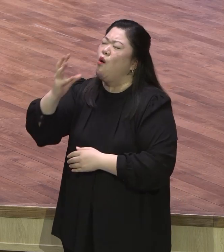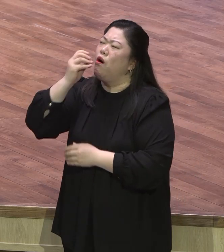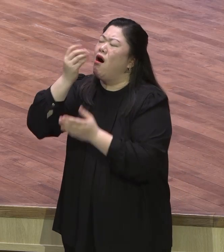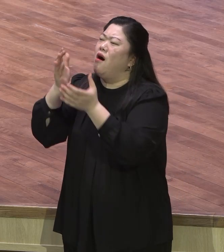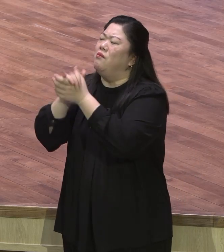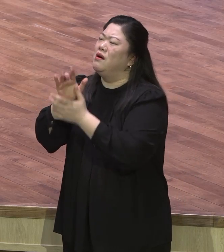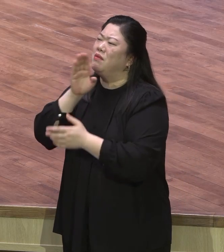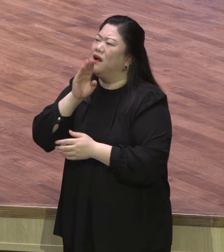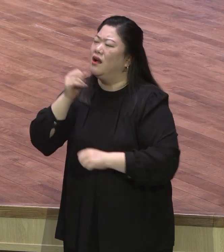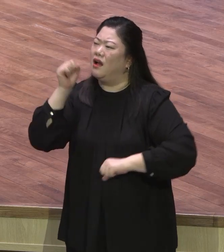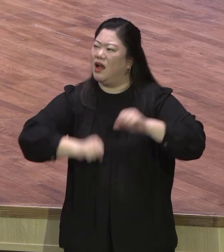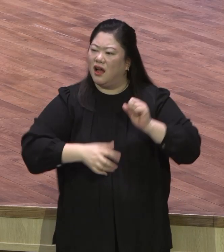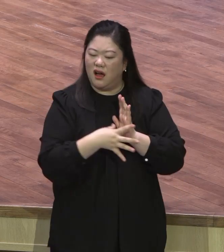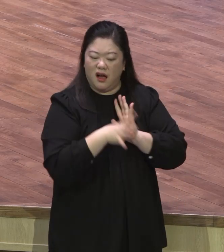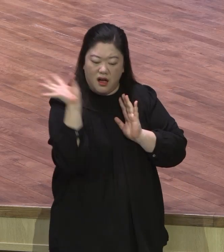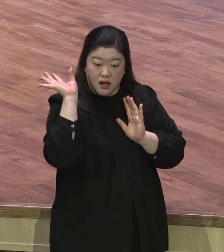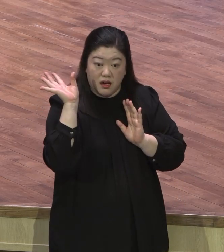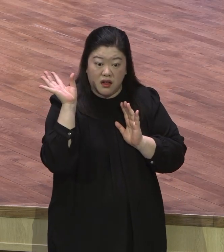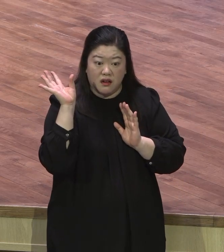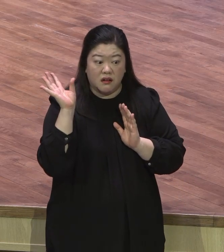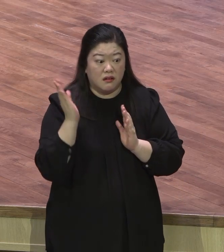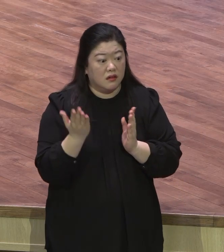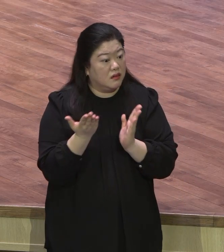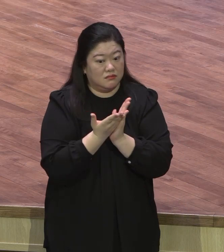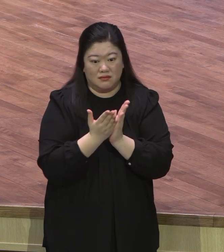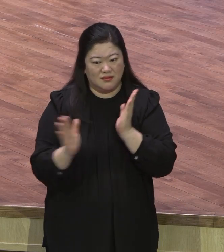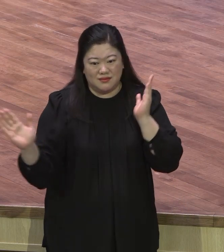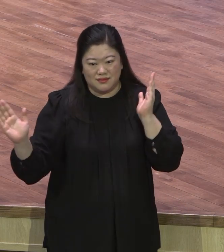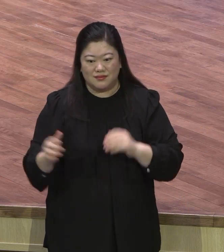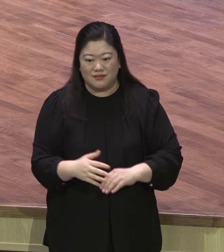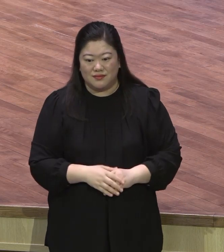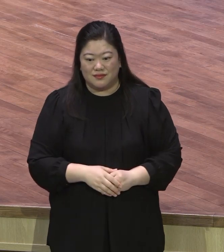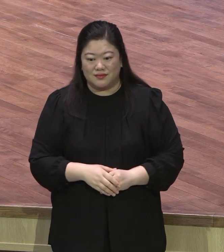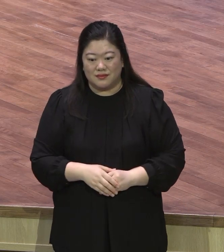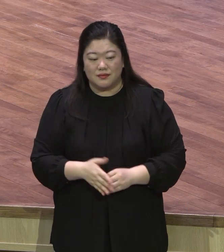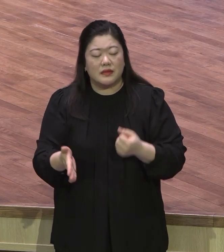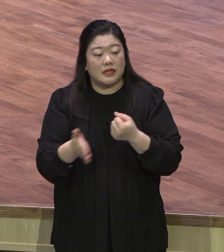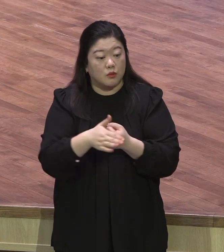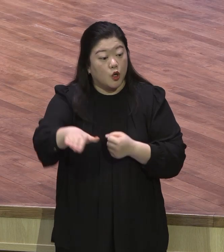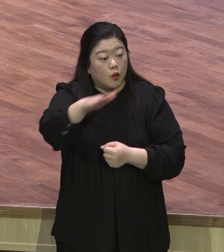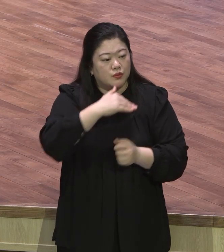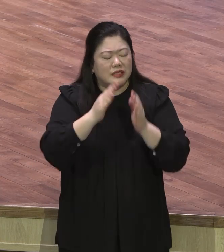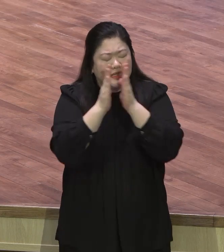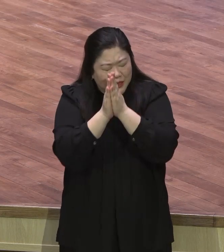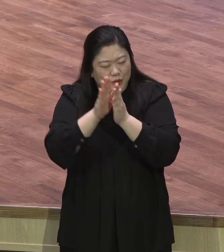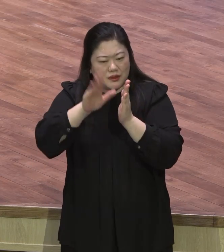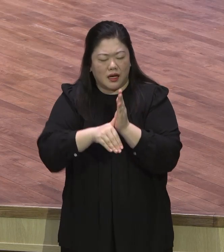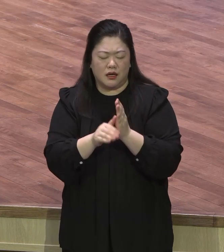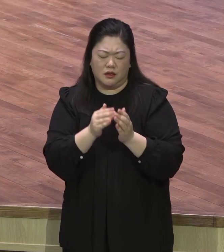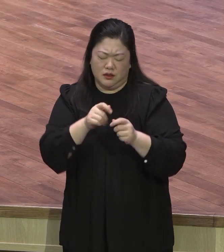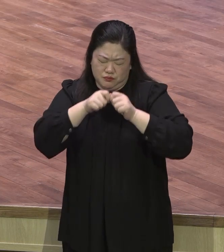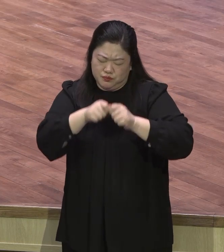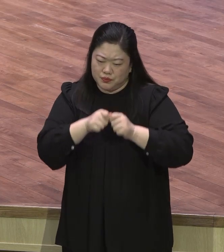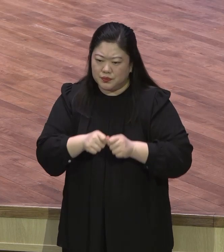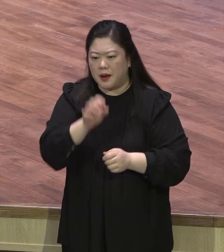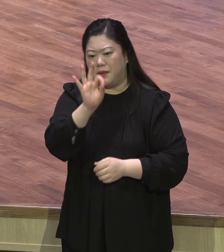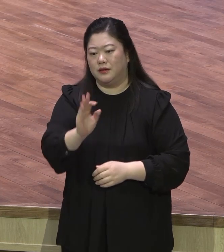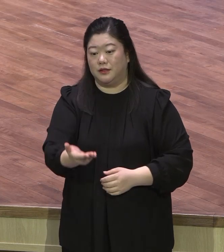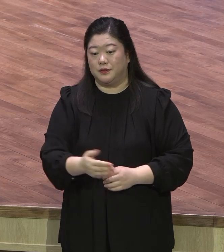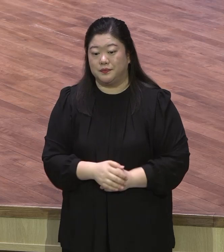거룩하심을 드러나도록 해야 됩니다. 이것은 우리에게 기도의 구체적인 방향을 보여주는 말씀이에요. 그